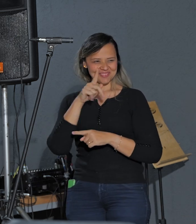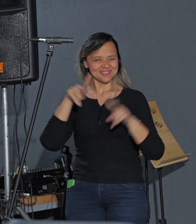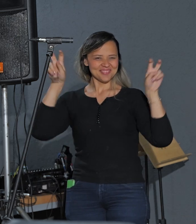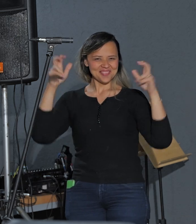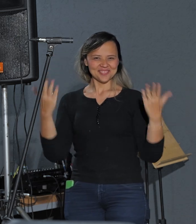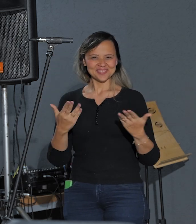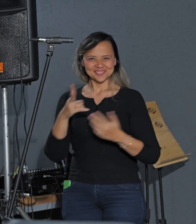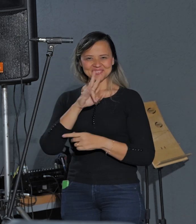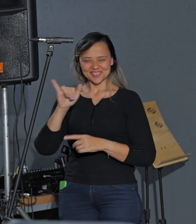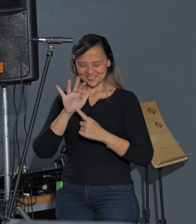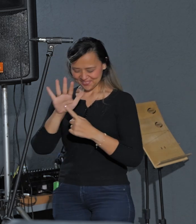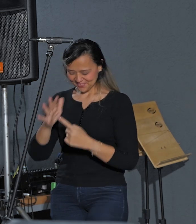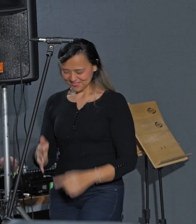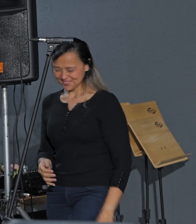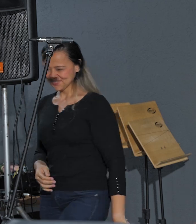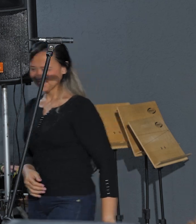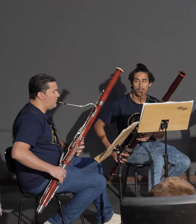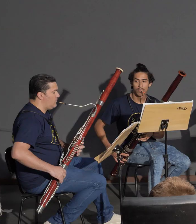tema que a gente vai estar apresentando agora.